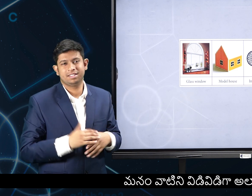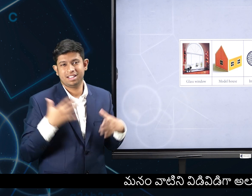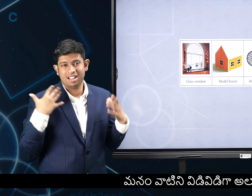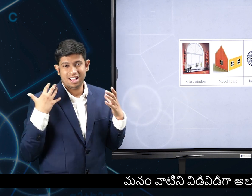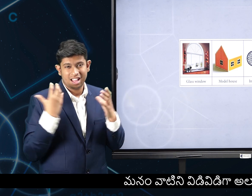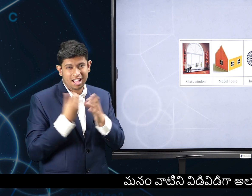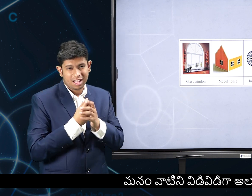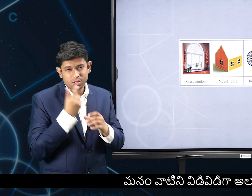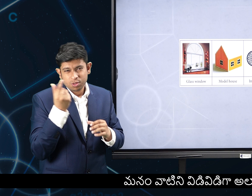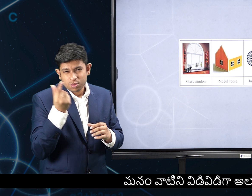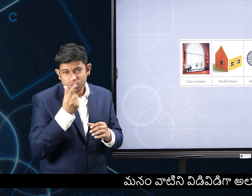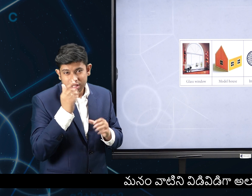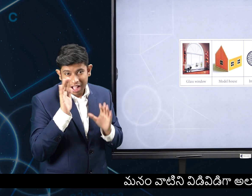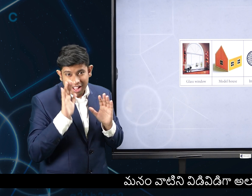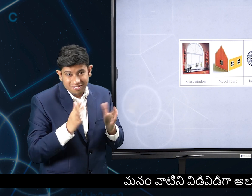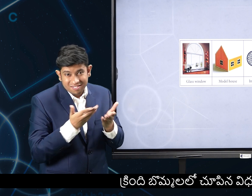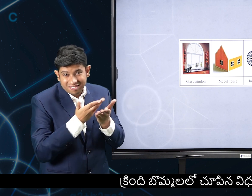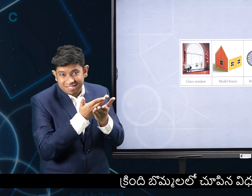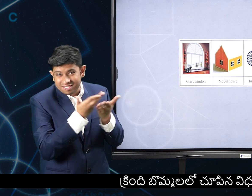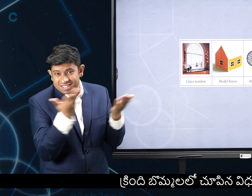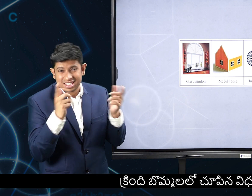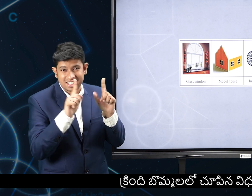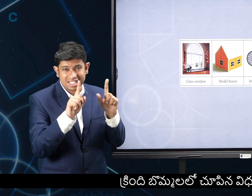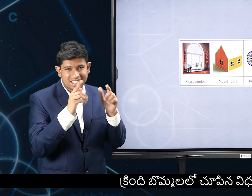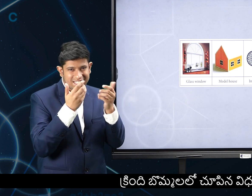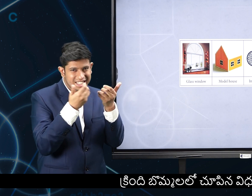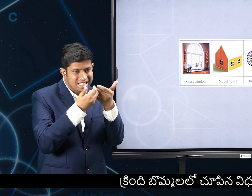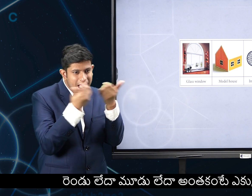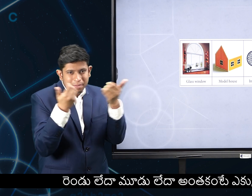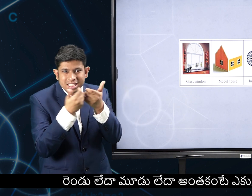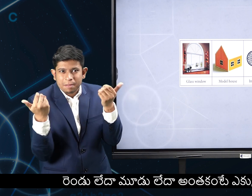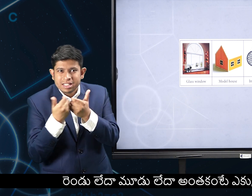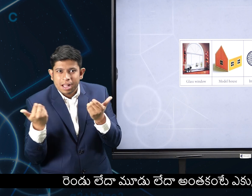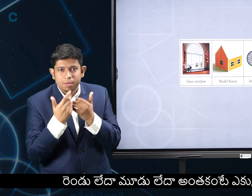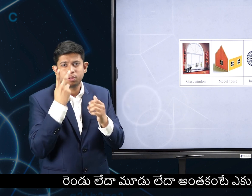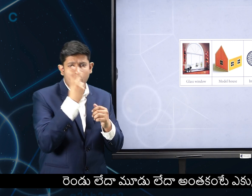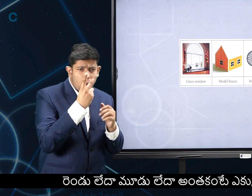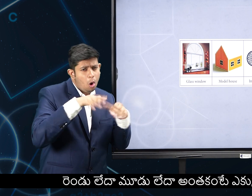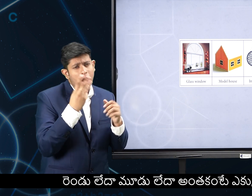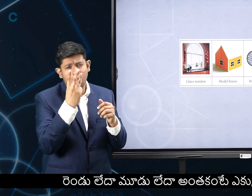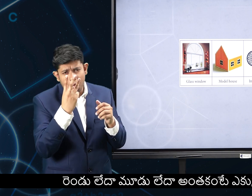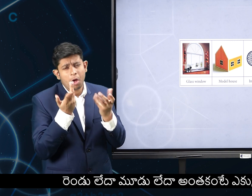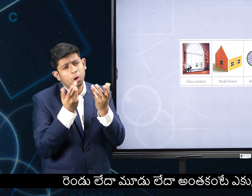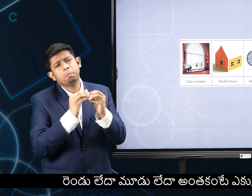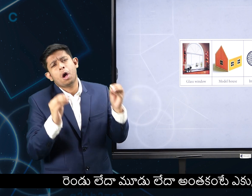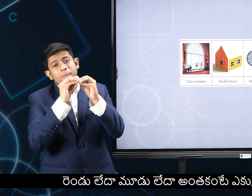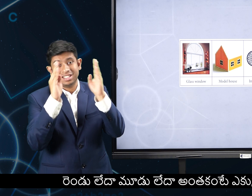మనం వాటిని విడివిడిగా అలాగే క్రింది బొమ్మలలో చూపిన విధంగా 2 లేదా 3 లేదా అంతకంటే